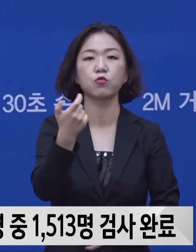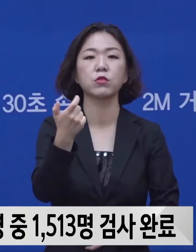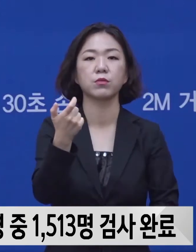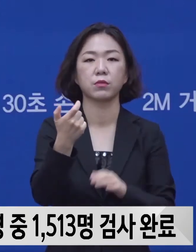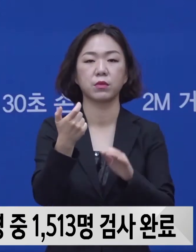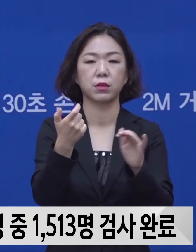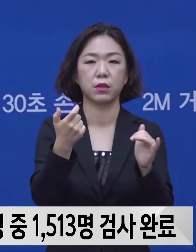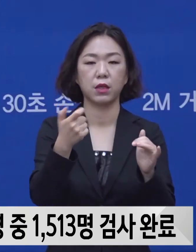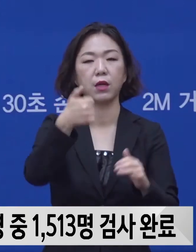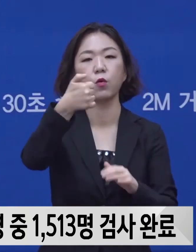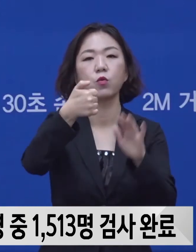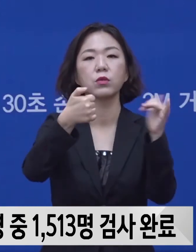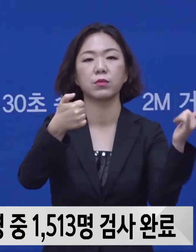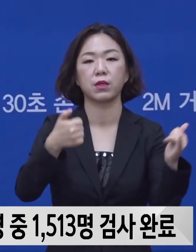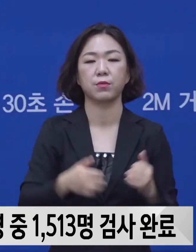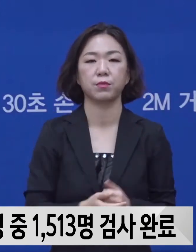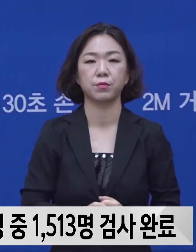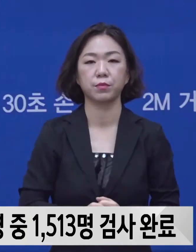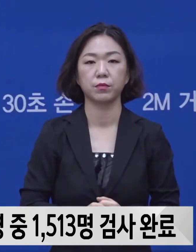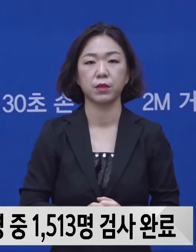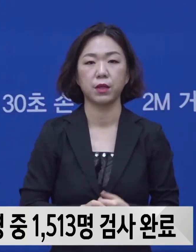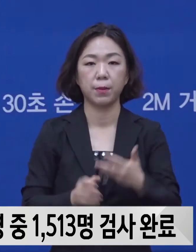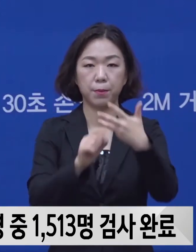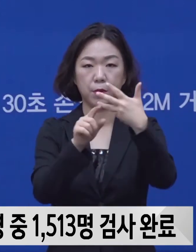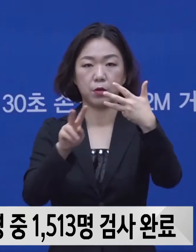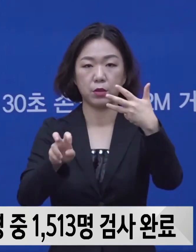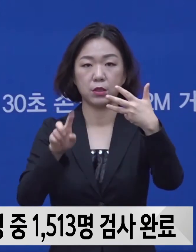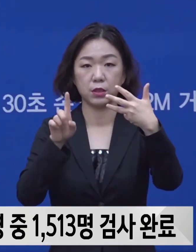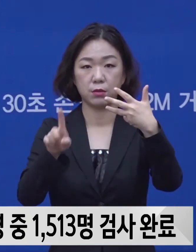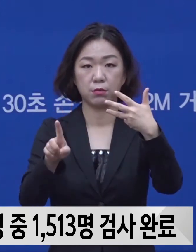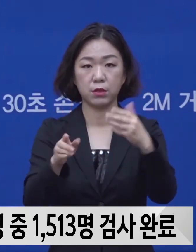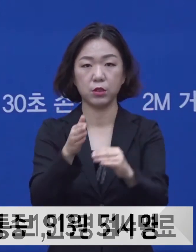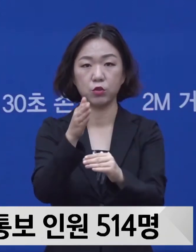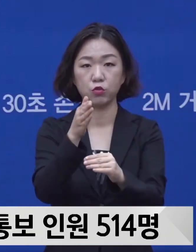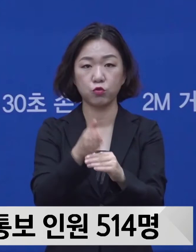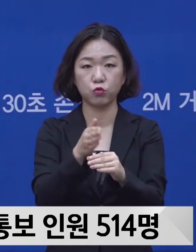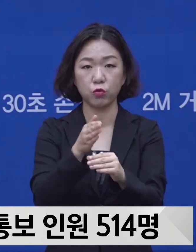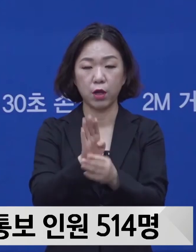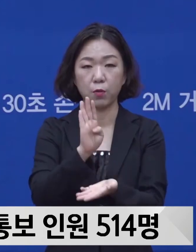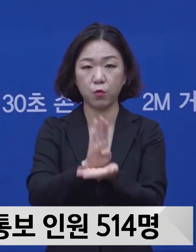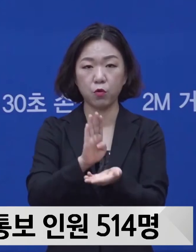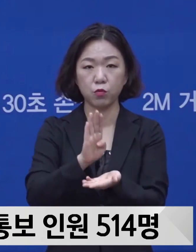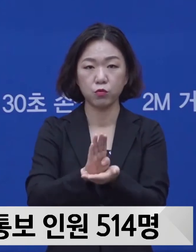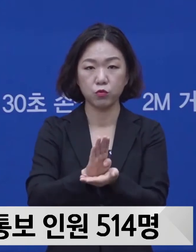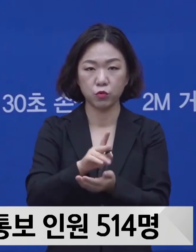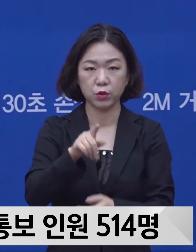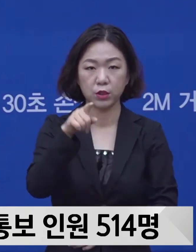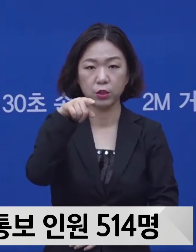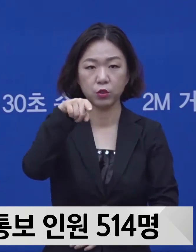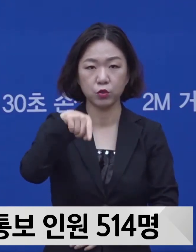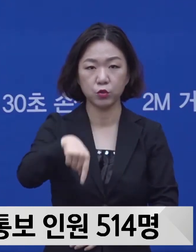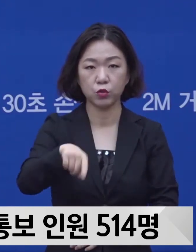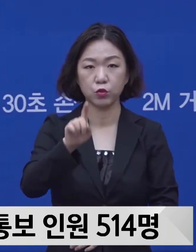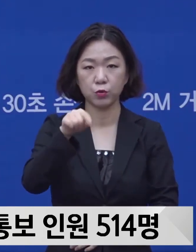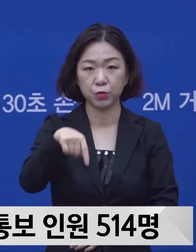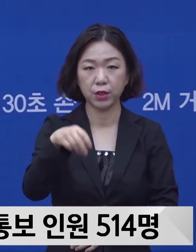60명입니다. 10명입니다. 8월 21일 중수본으로부터 GPS 추적 결과 1차